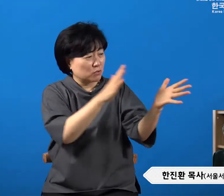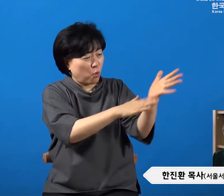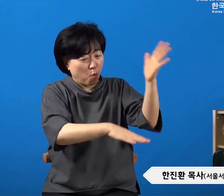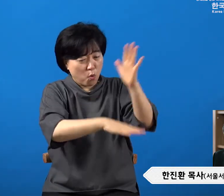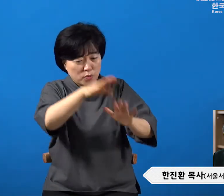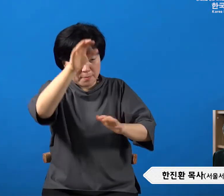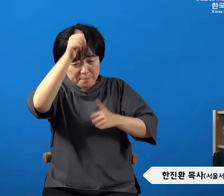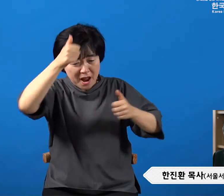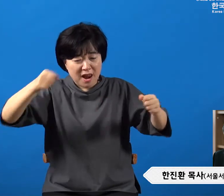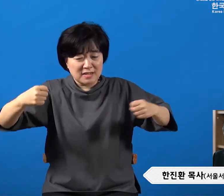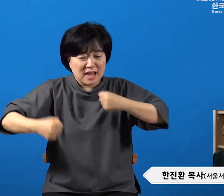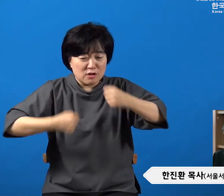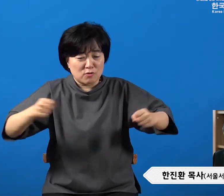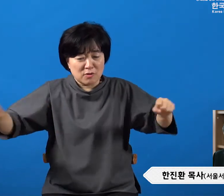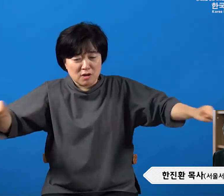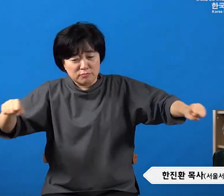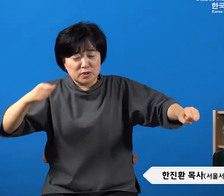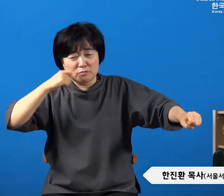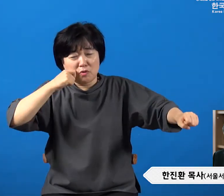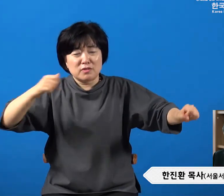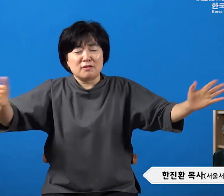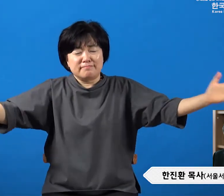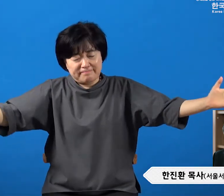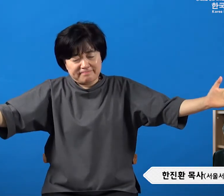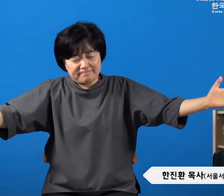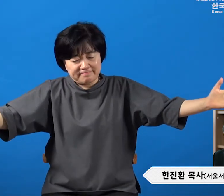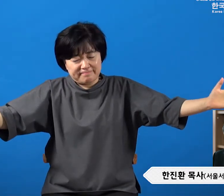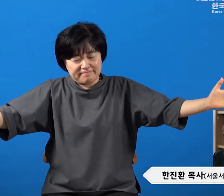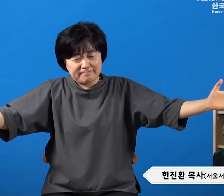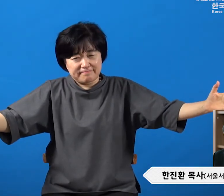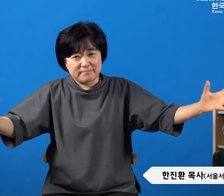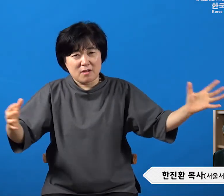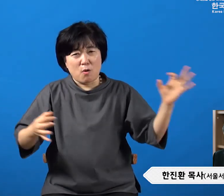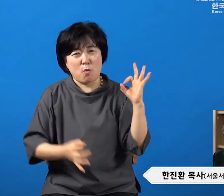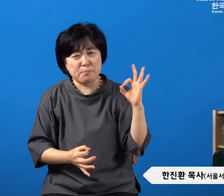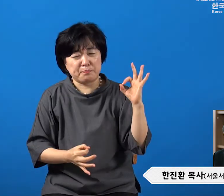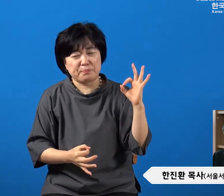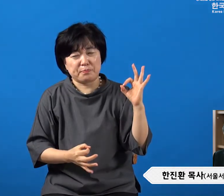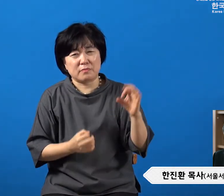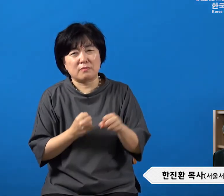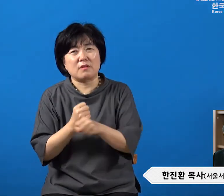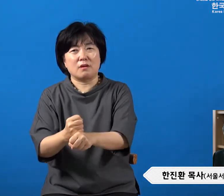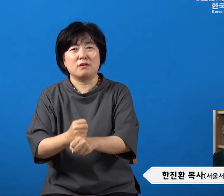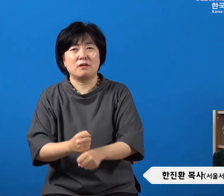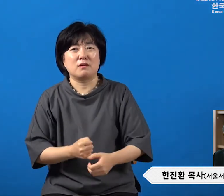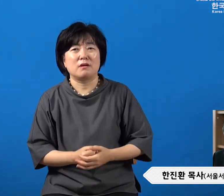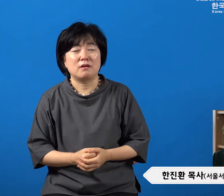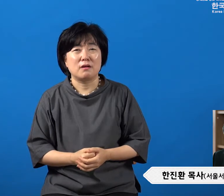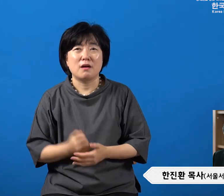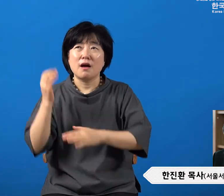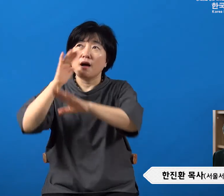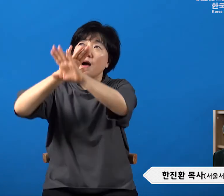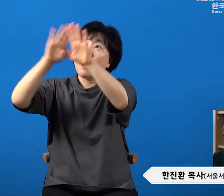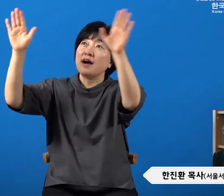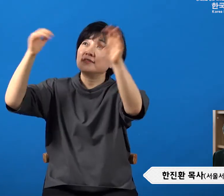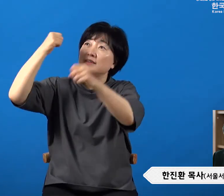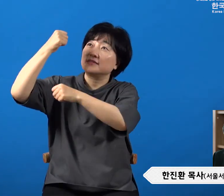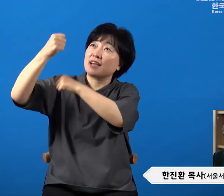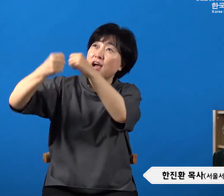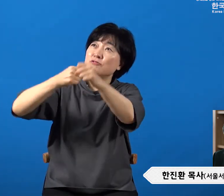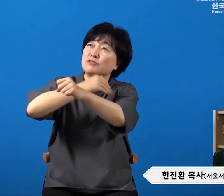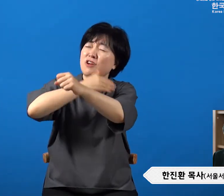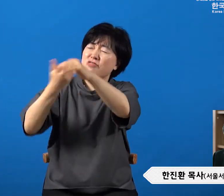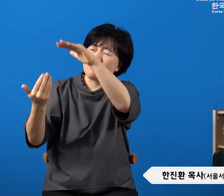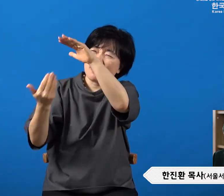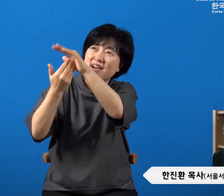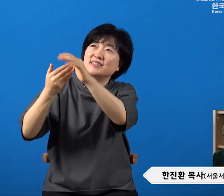이 결박된 그런 몸이 되셨습니다. 하늘의 자유를 누릴 수 있는 분이 왜 그렇게